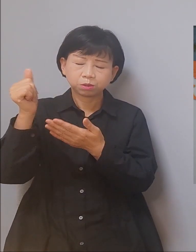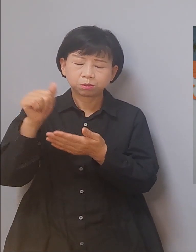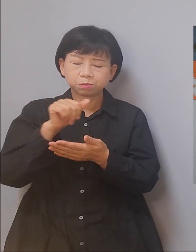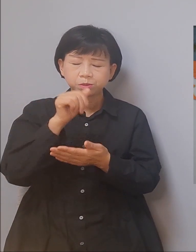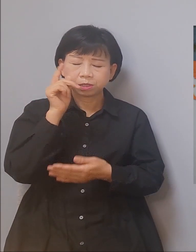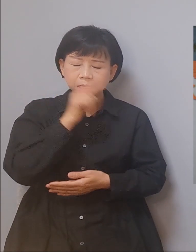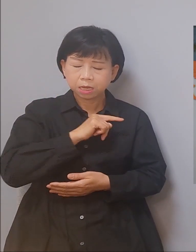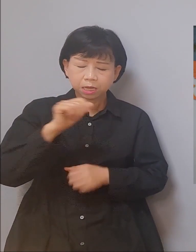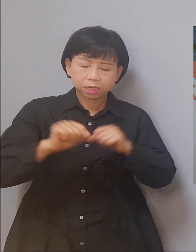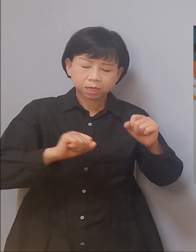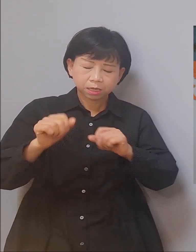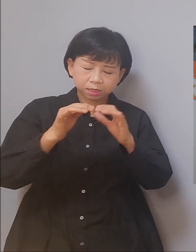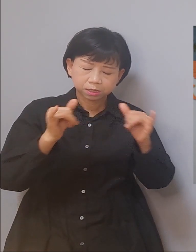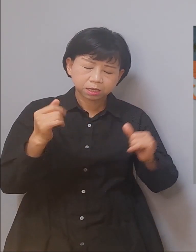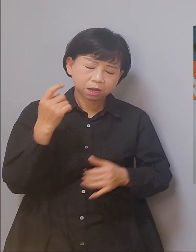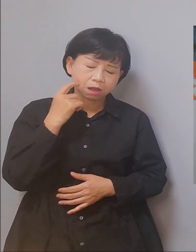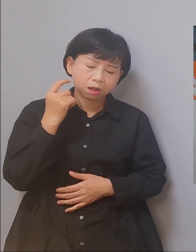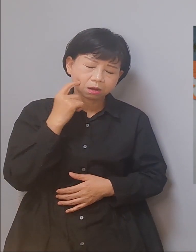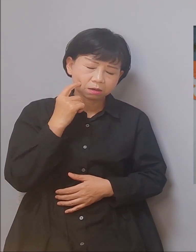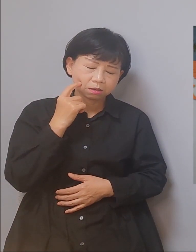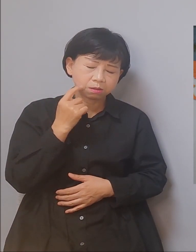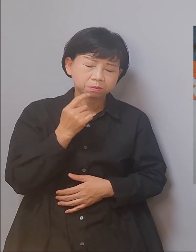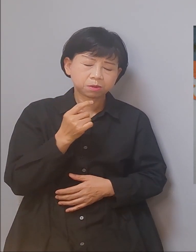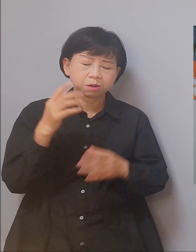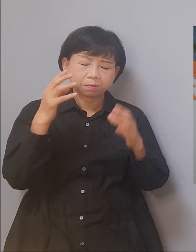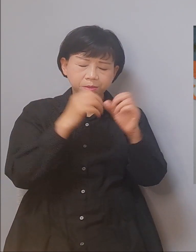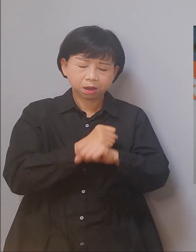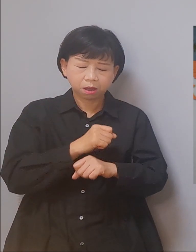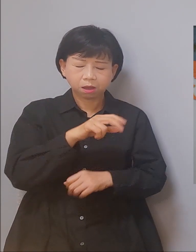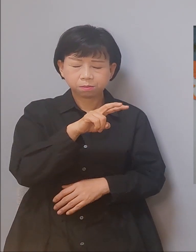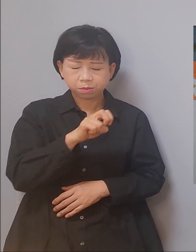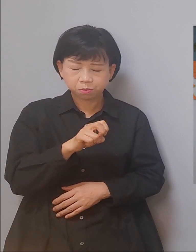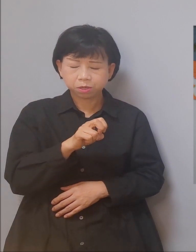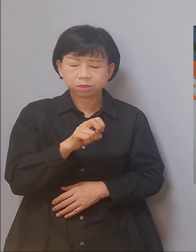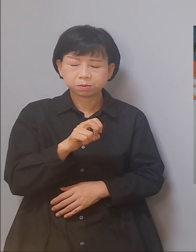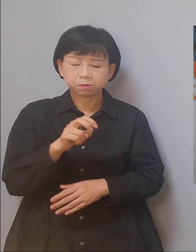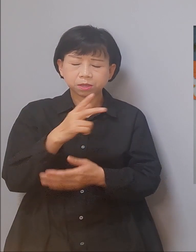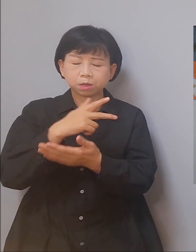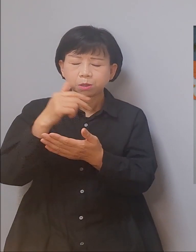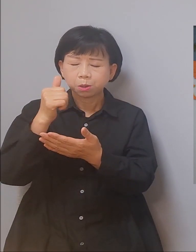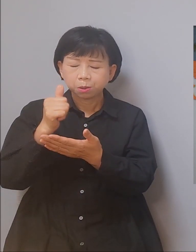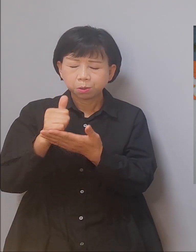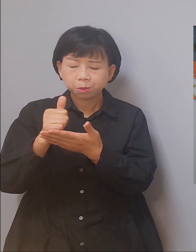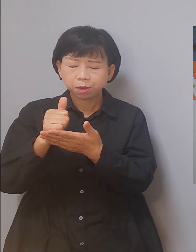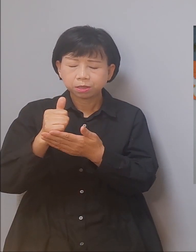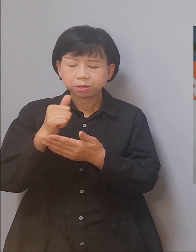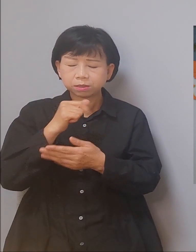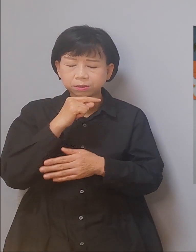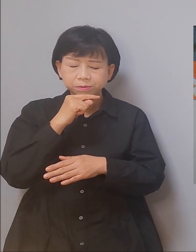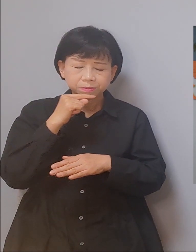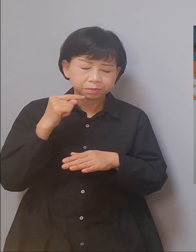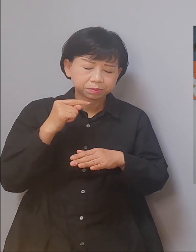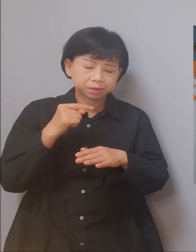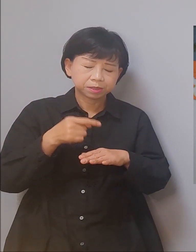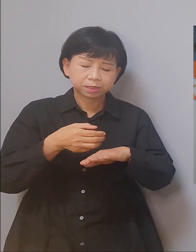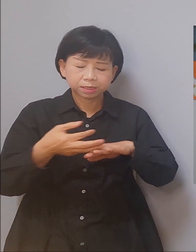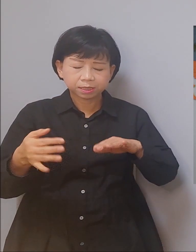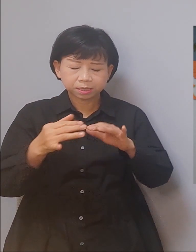미워하시며 거짓말하는 자들을 멸망시키시리이다. 여호와께서는 피 흘리기를 즐기는 자와 속이는